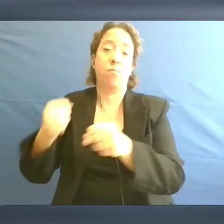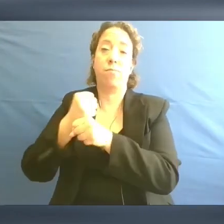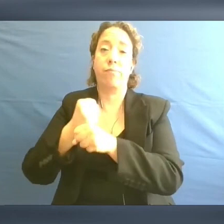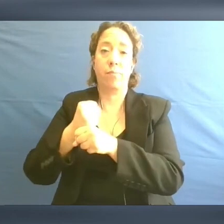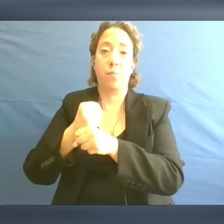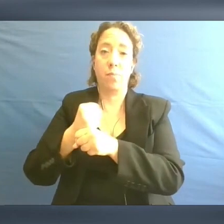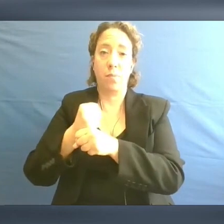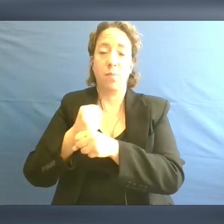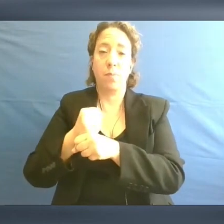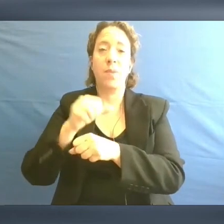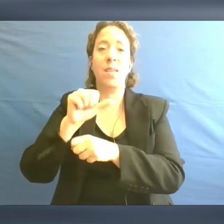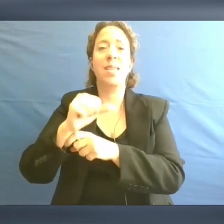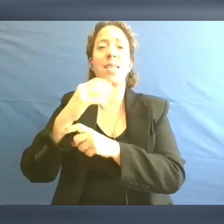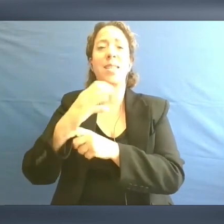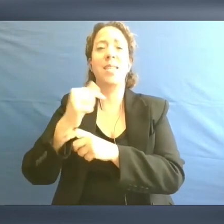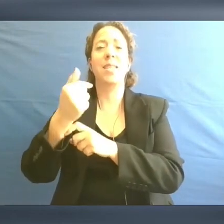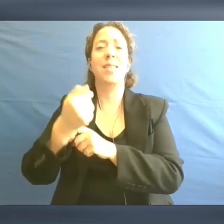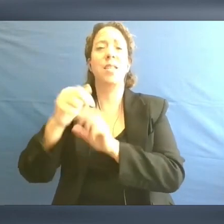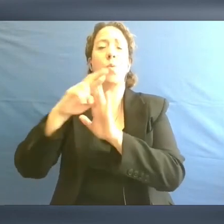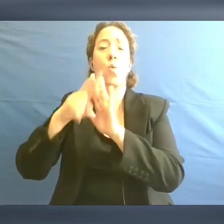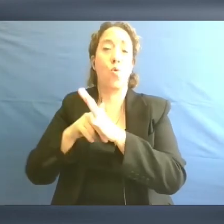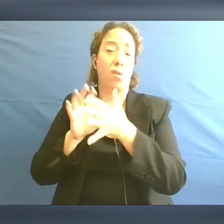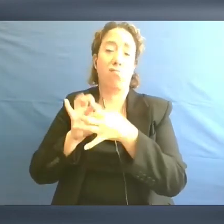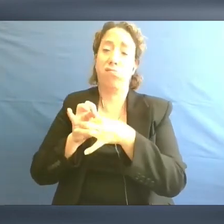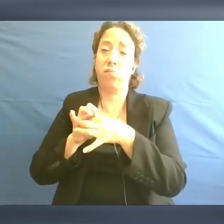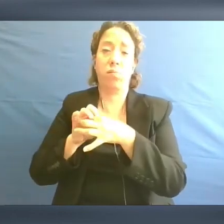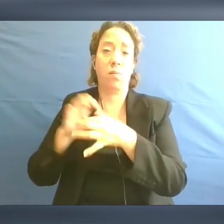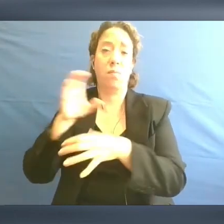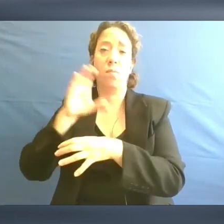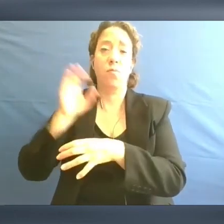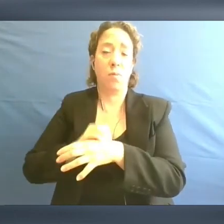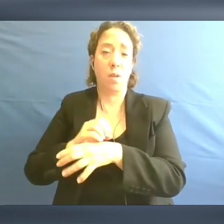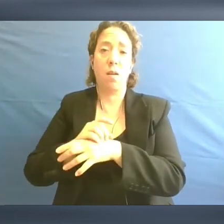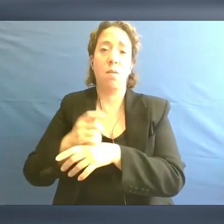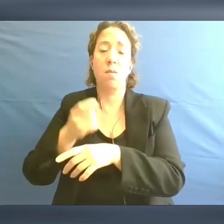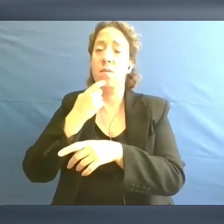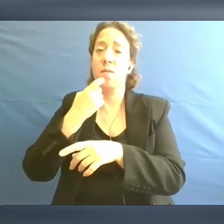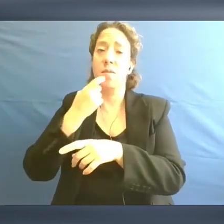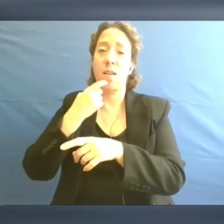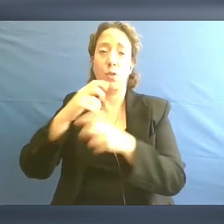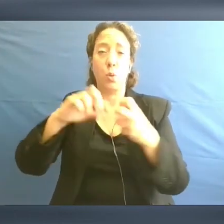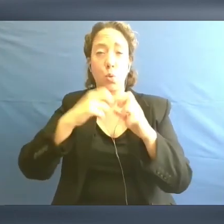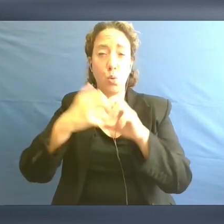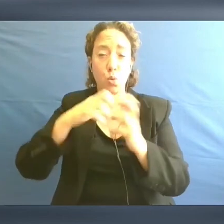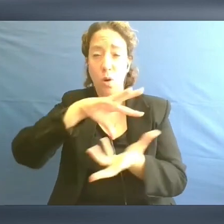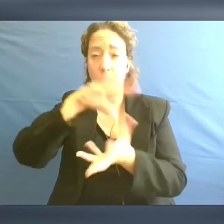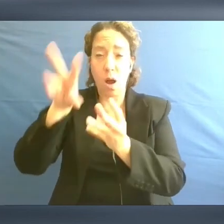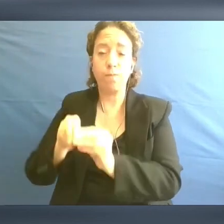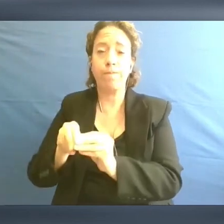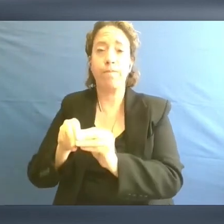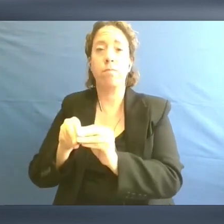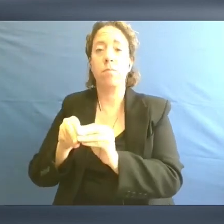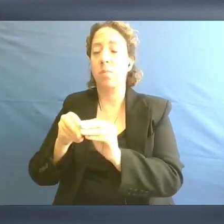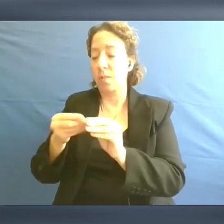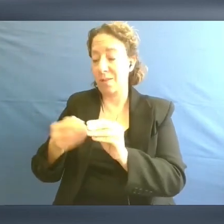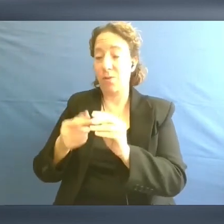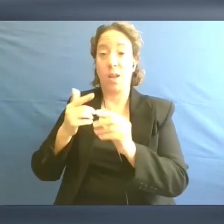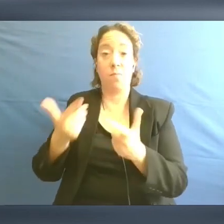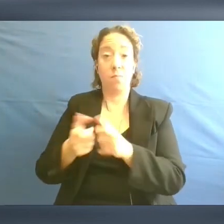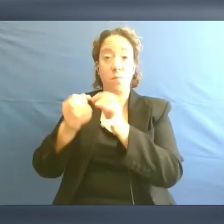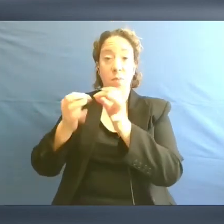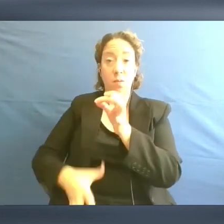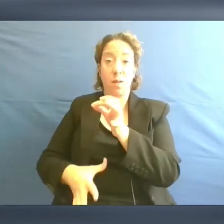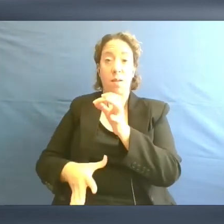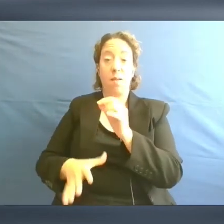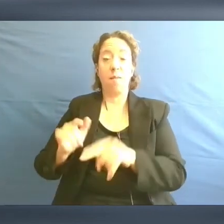SCT Rules et donc qui du coup a vraiment une modélisation de leur structure, et ça veut dire que les résultats qu'on produit sont en